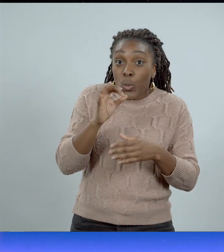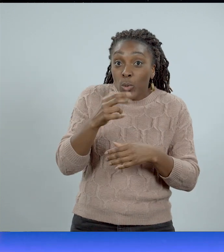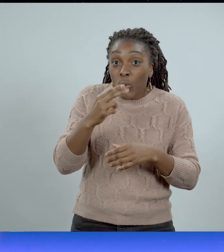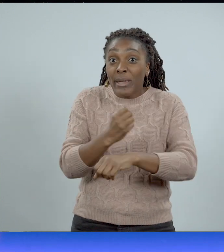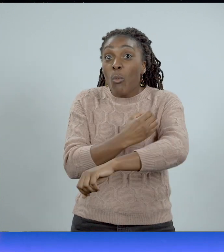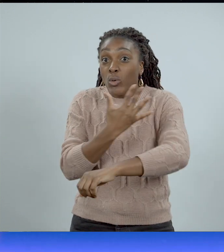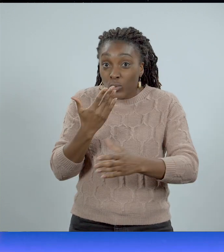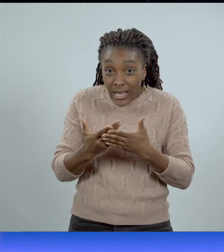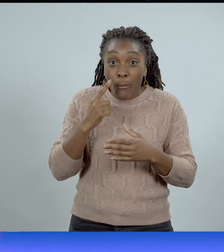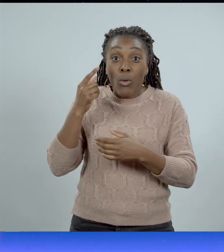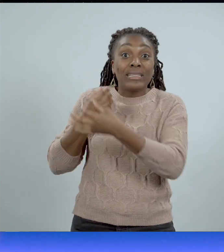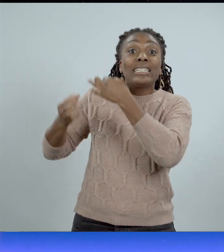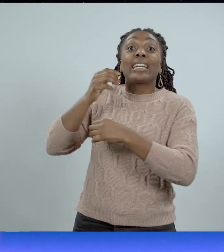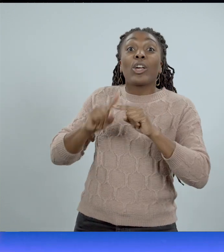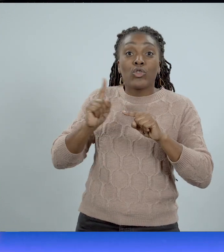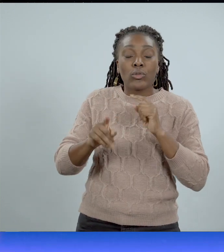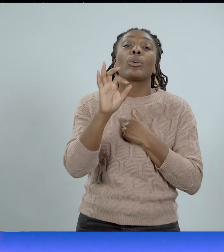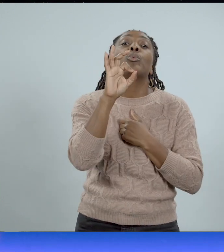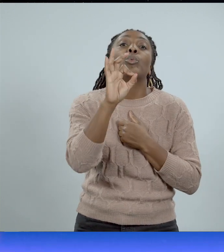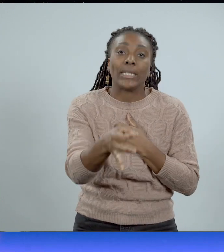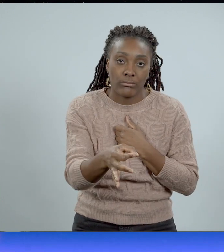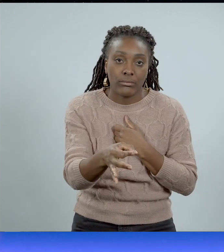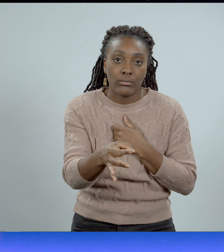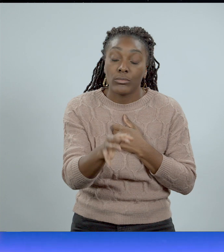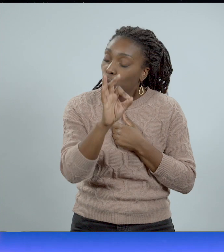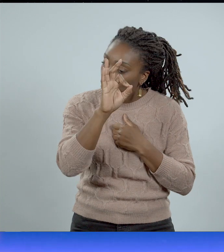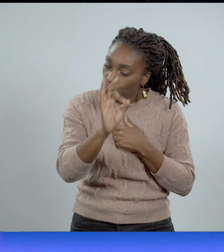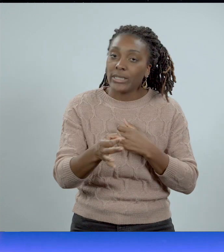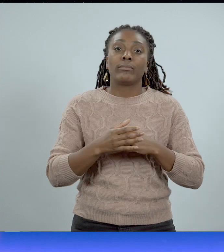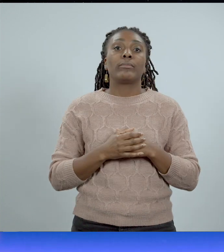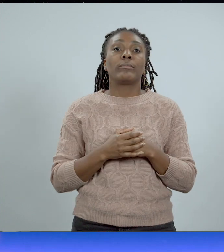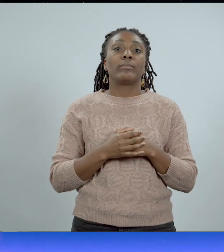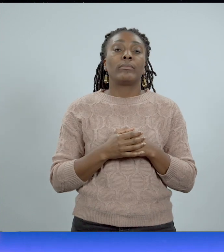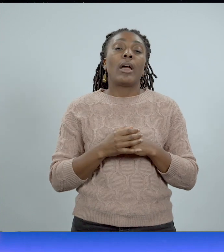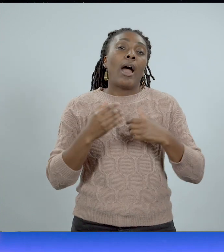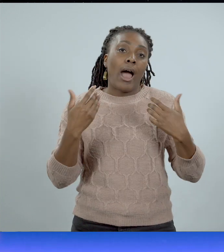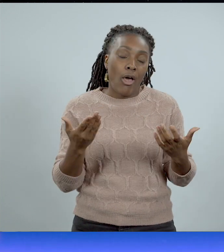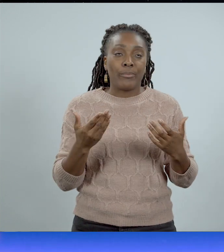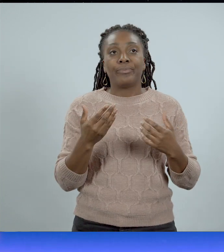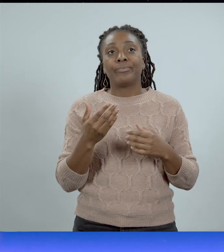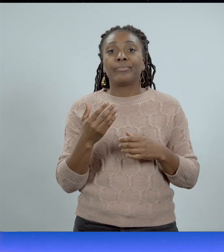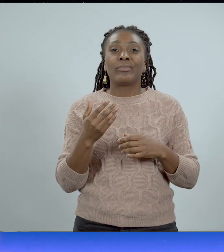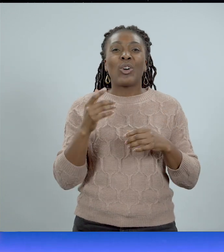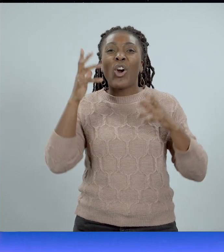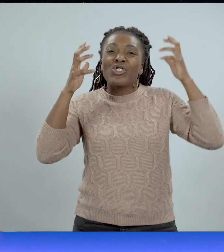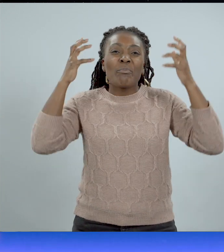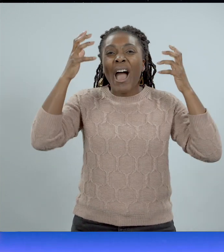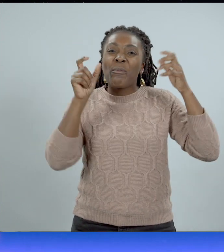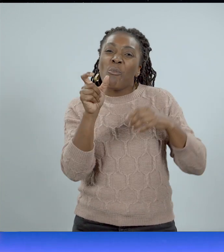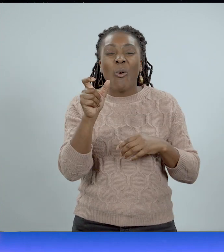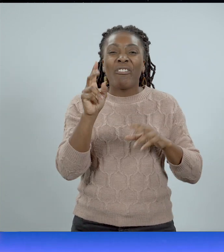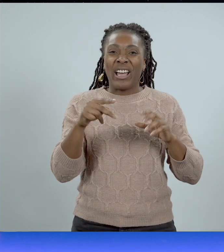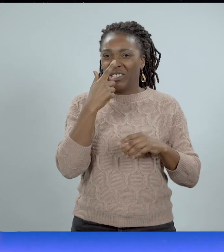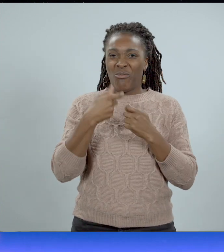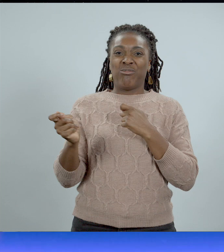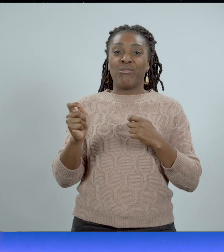type d'émotion pour nous parler? Et en fait, oui, c'est le cas. Alors, je ne dis pas le titre un peu, est-ce que Dieu vient nous donner un